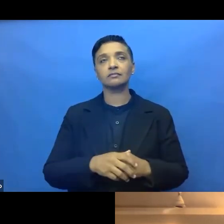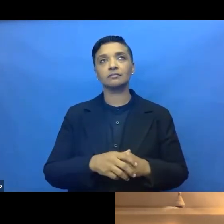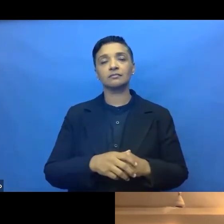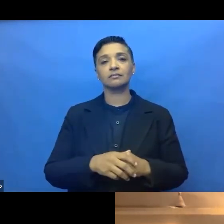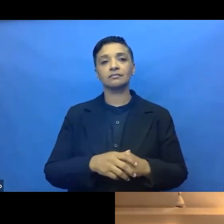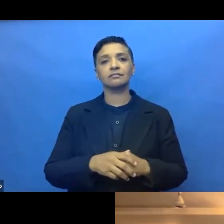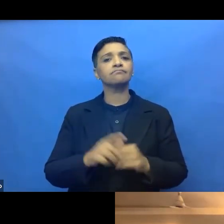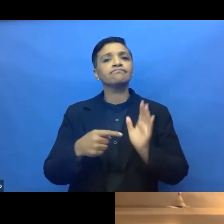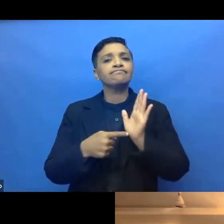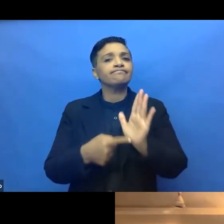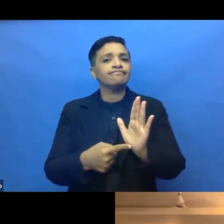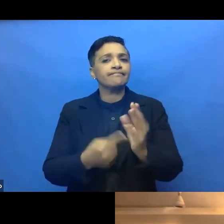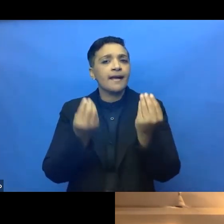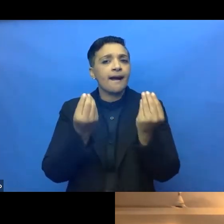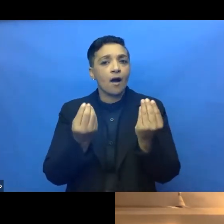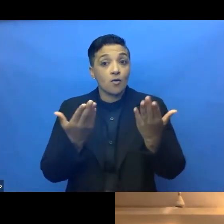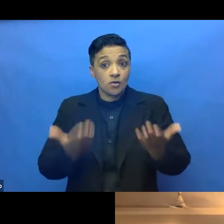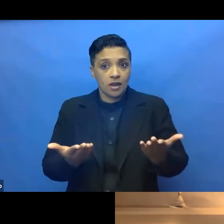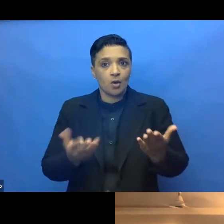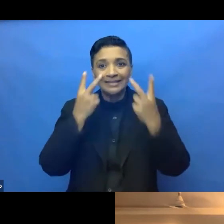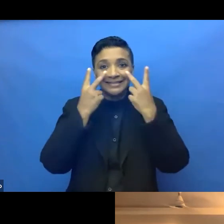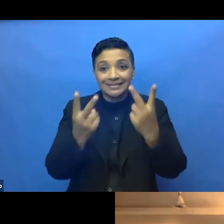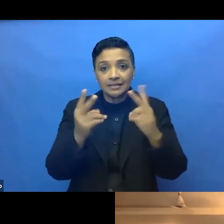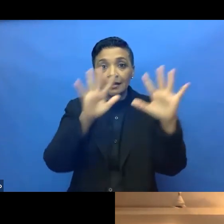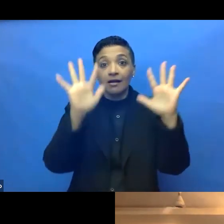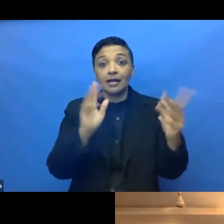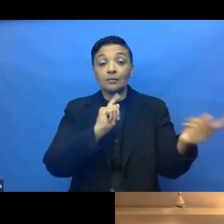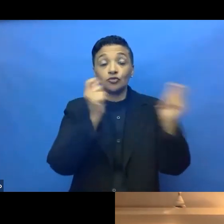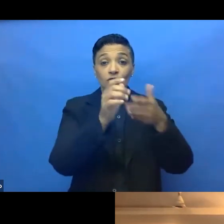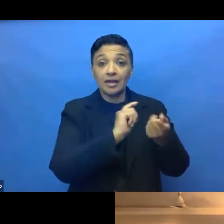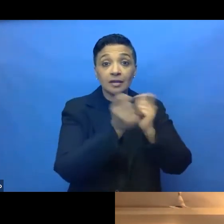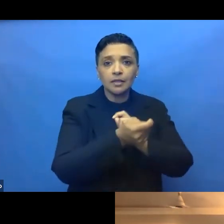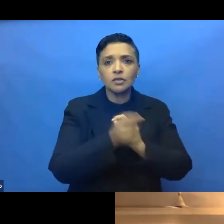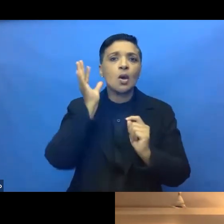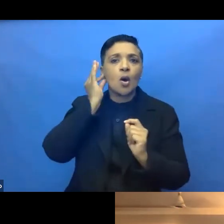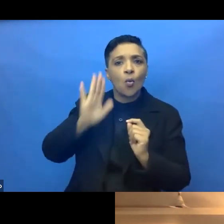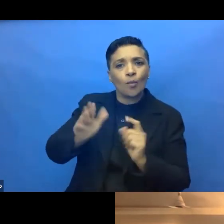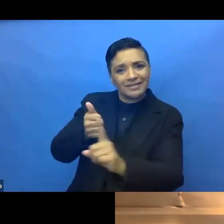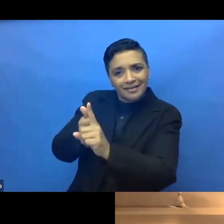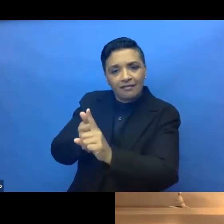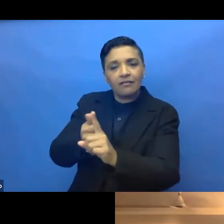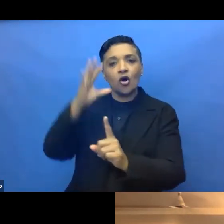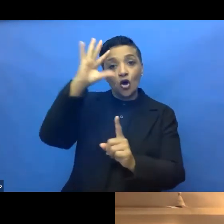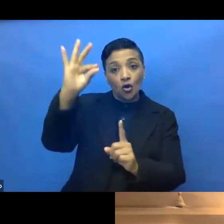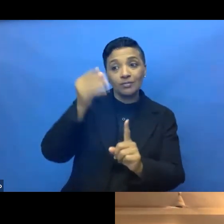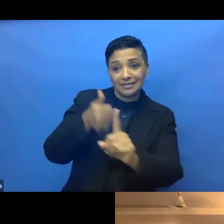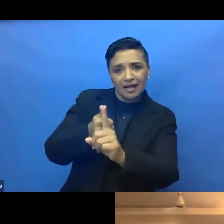est-ce que vous avez des exemples de comment les personnes en situation de